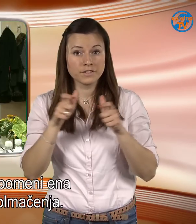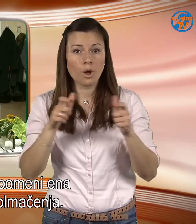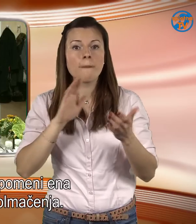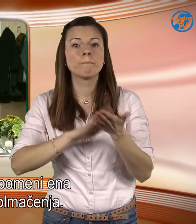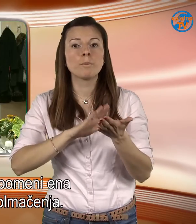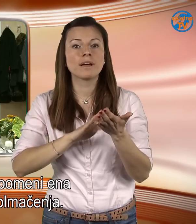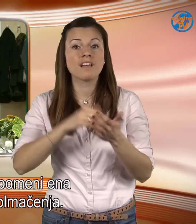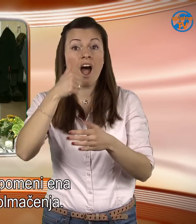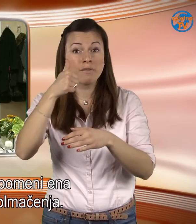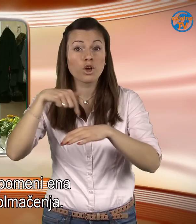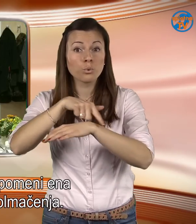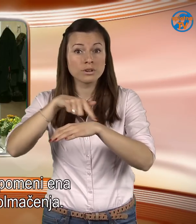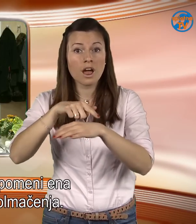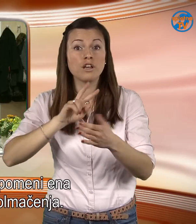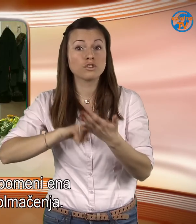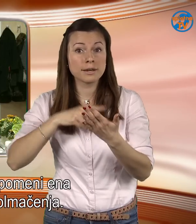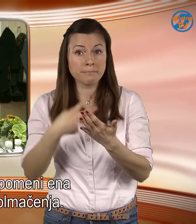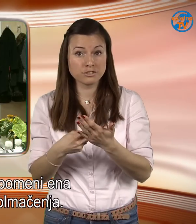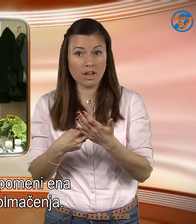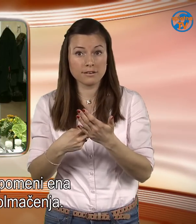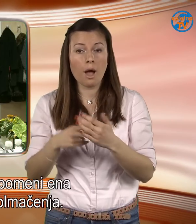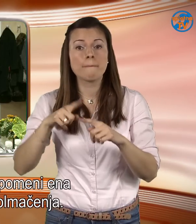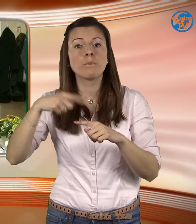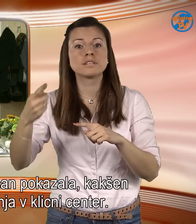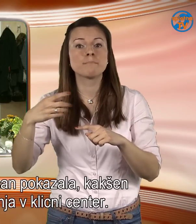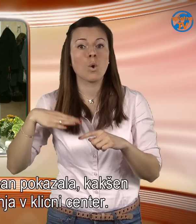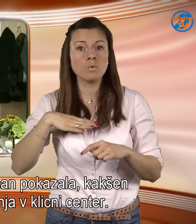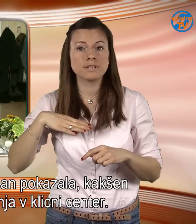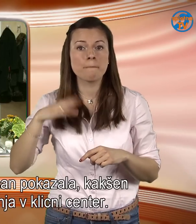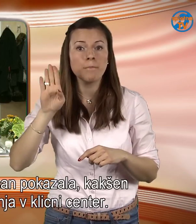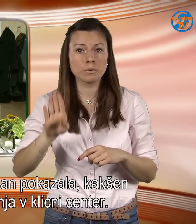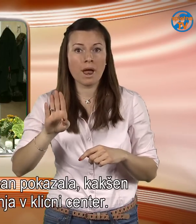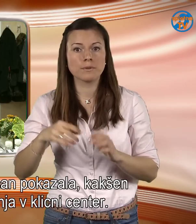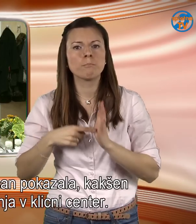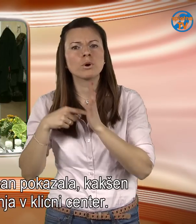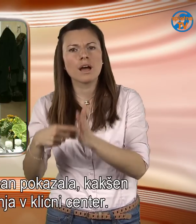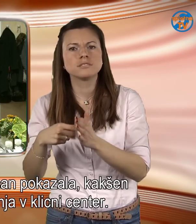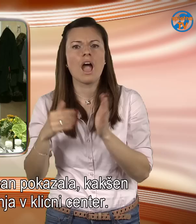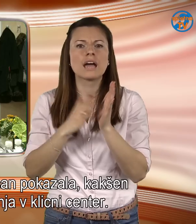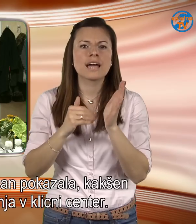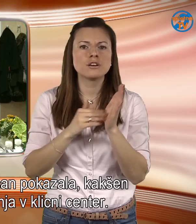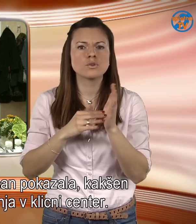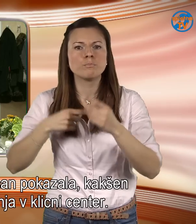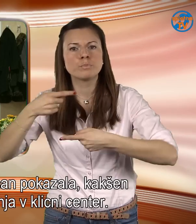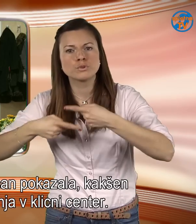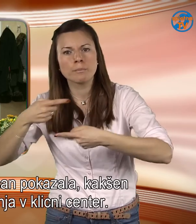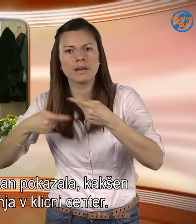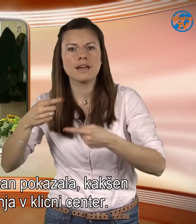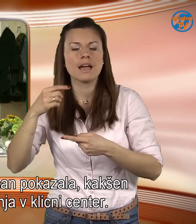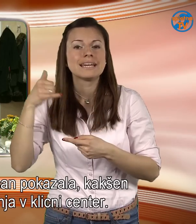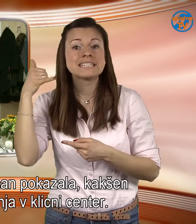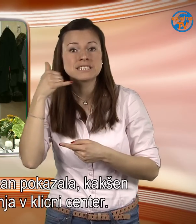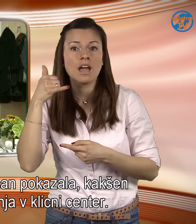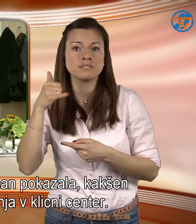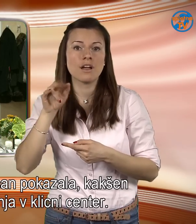En voucher pomeni 1 ura tolmačenja. Nato je gospa Bauman pokazala, kakšen je postopek